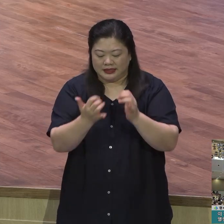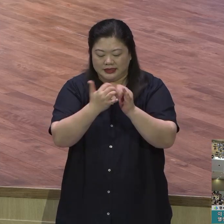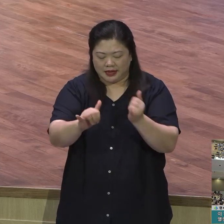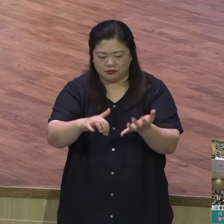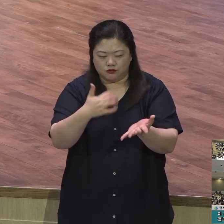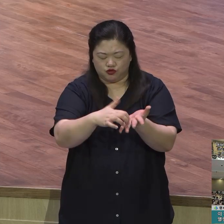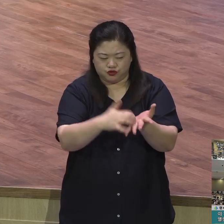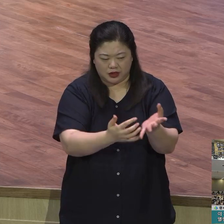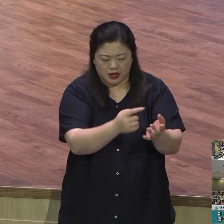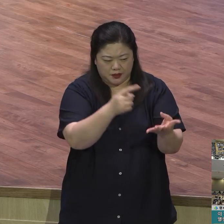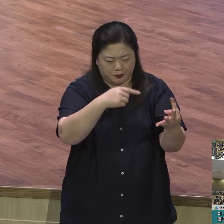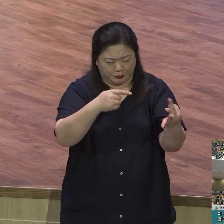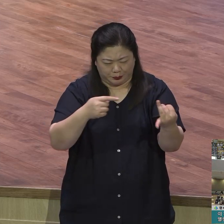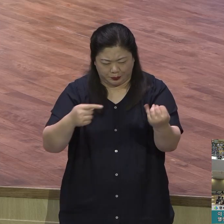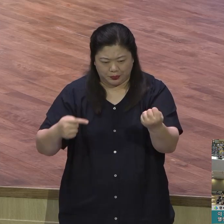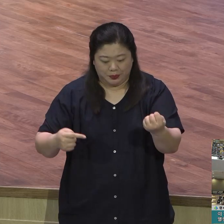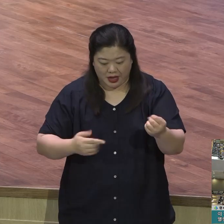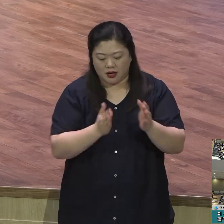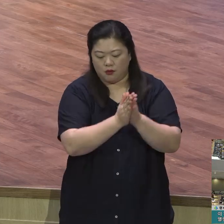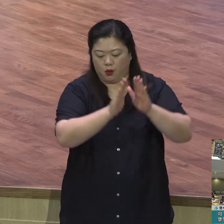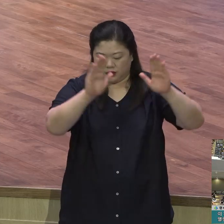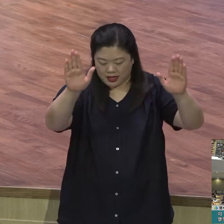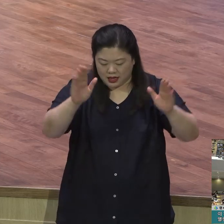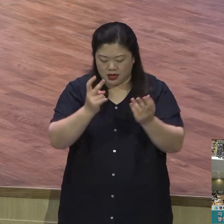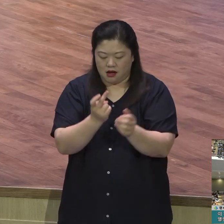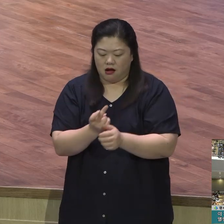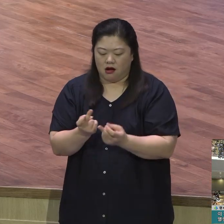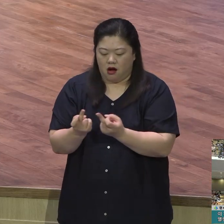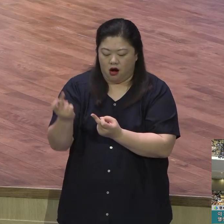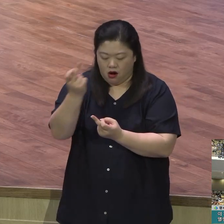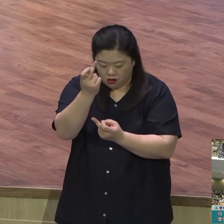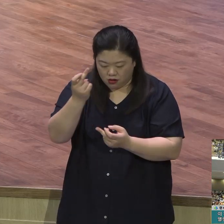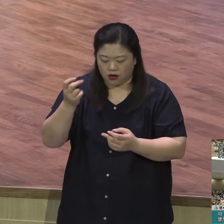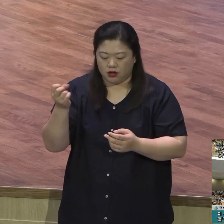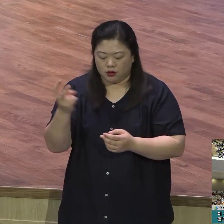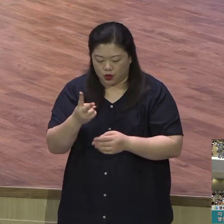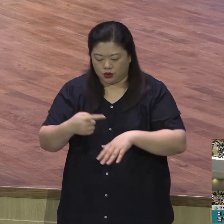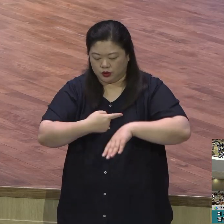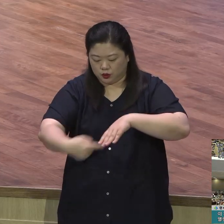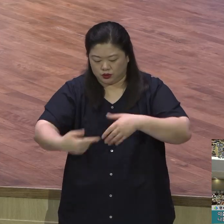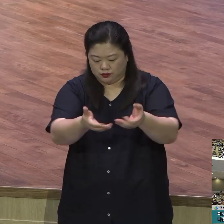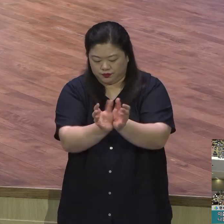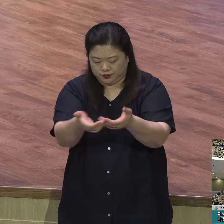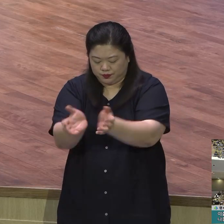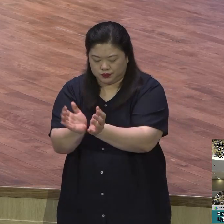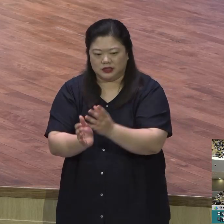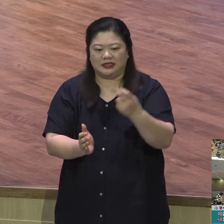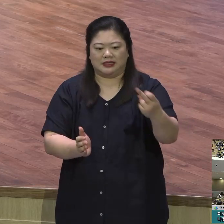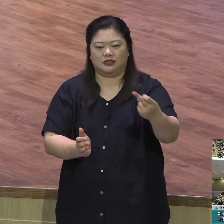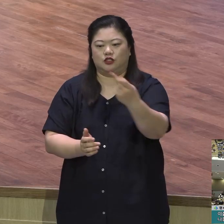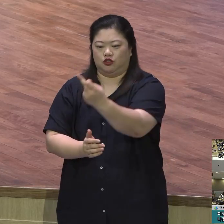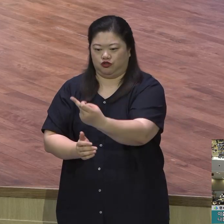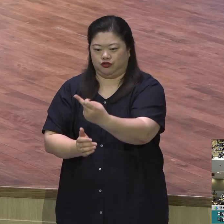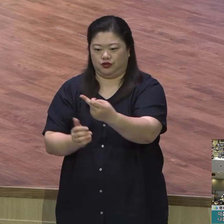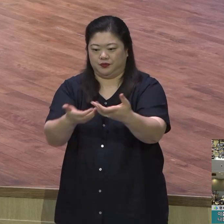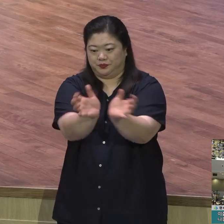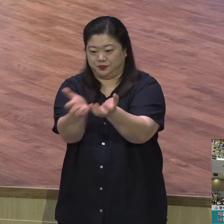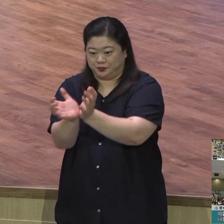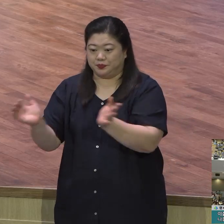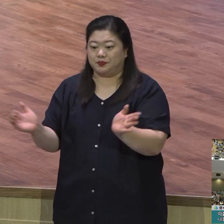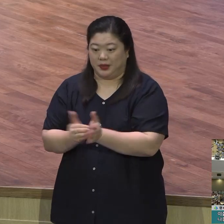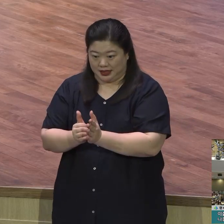모세와 아론과 각기 이스라엘 조상의 가문을 대표한 열두 지휘관의 개수하였더라 이같이 이스라엘